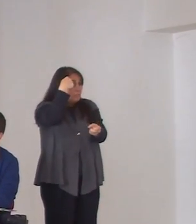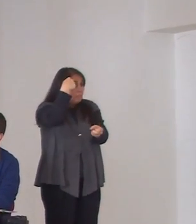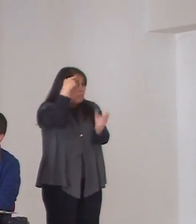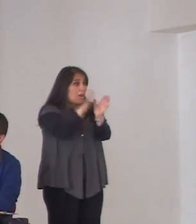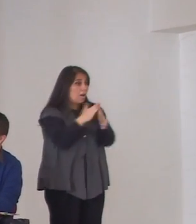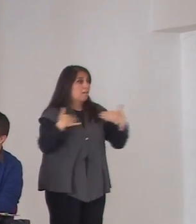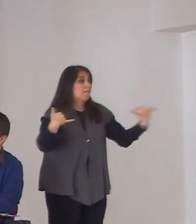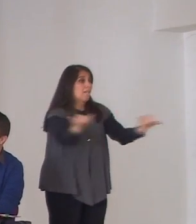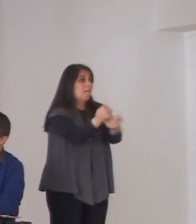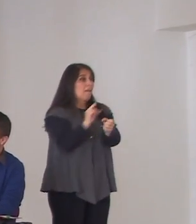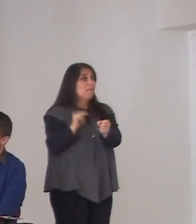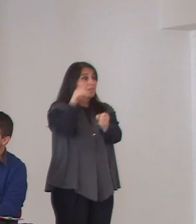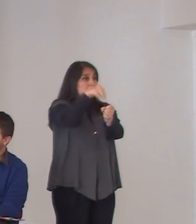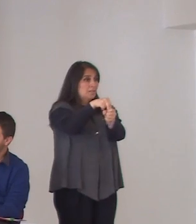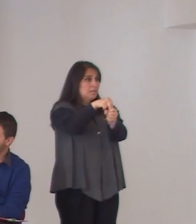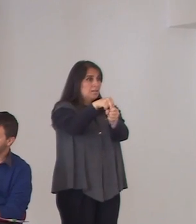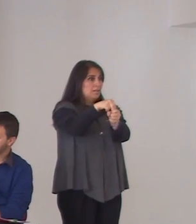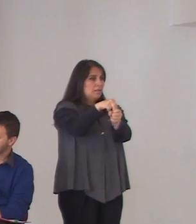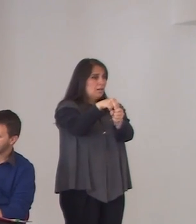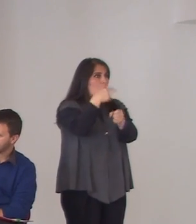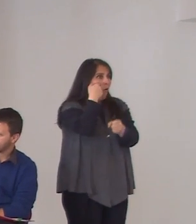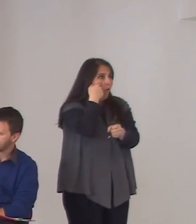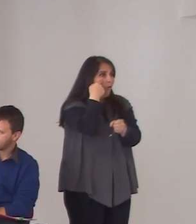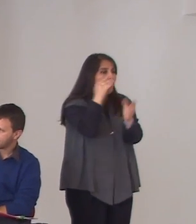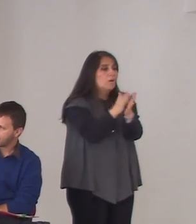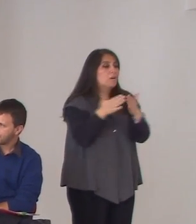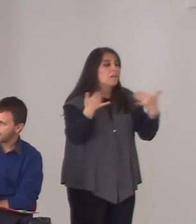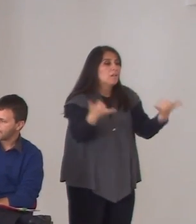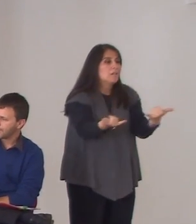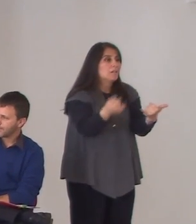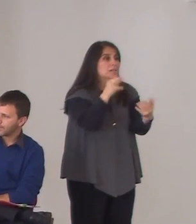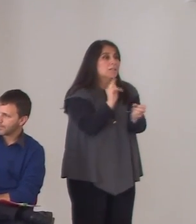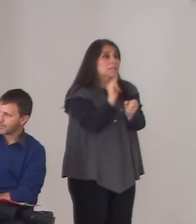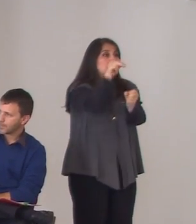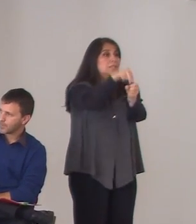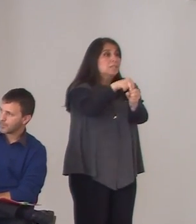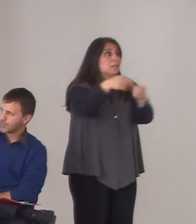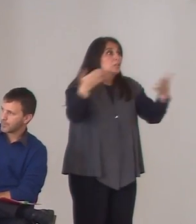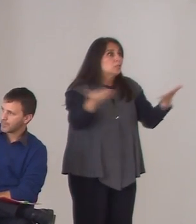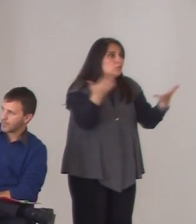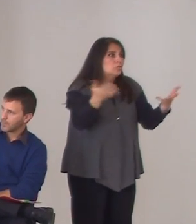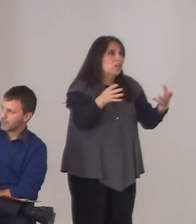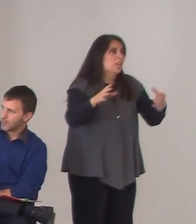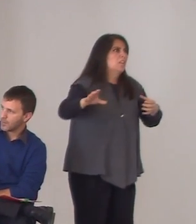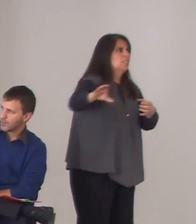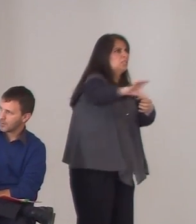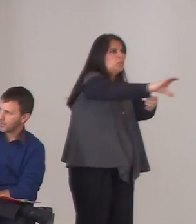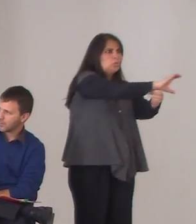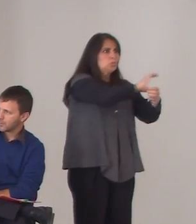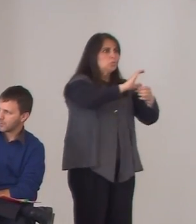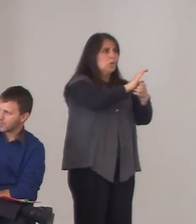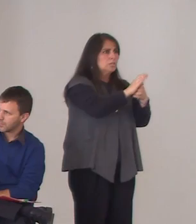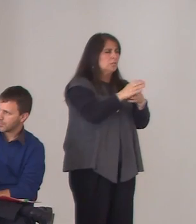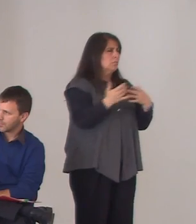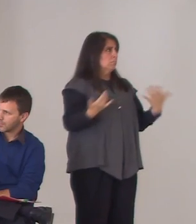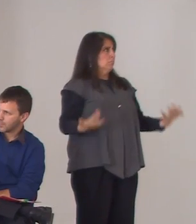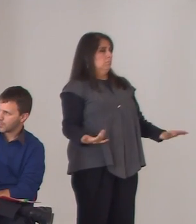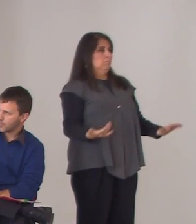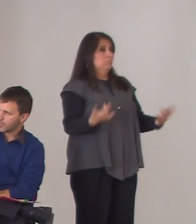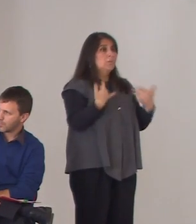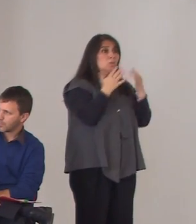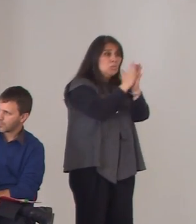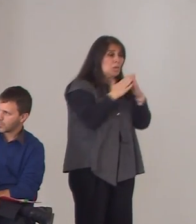es la realidad de los niños indígenas en los grandes centros urbanos. Yo creo que es una realidad pues, que hasta